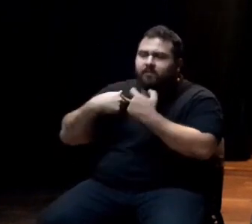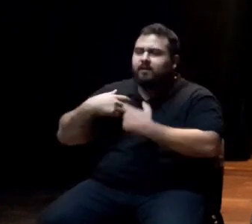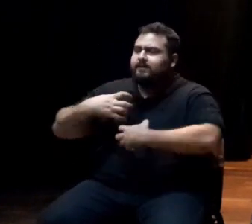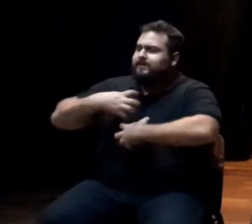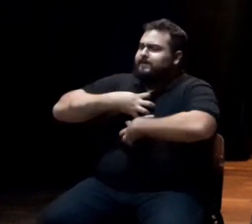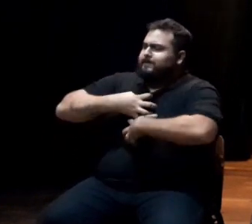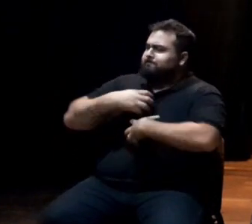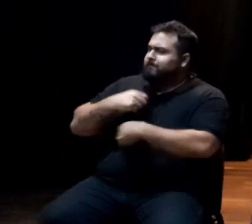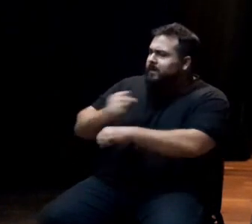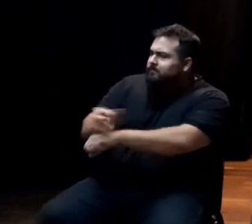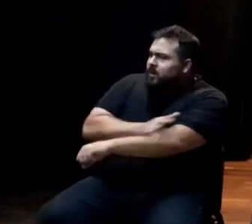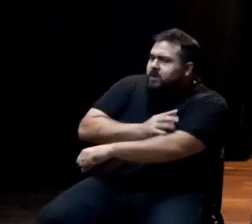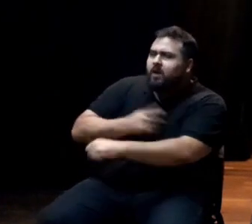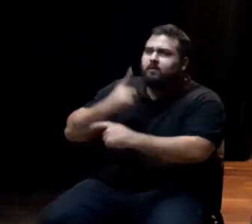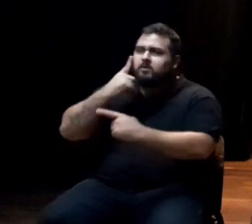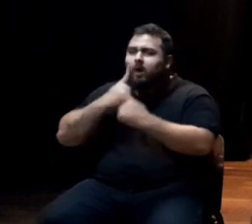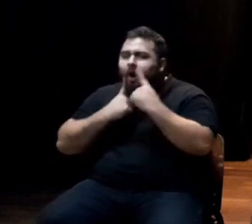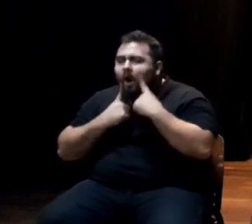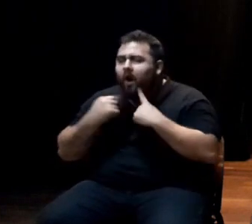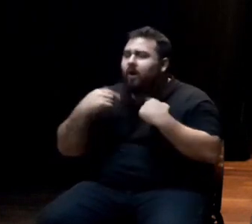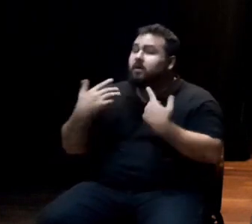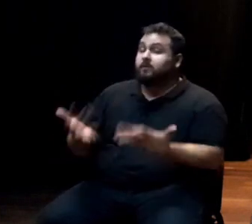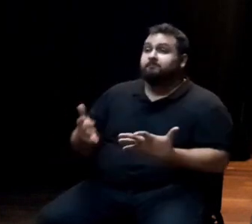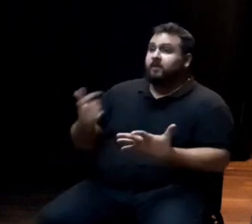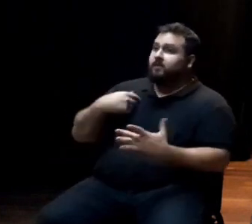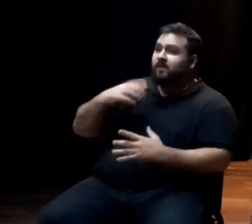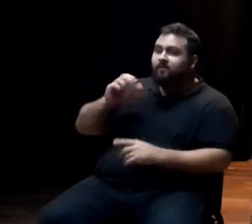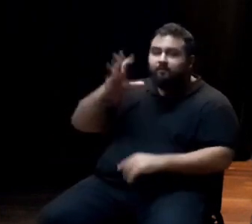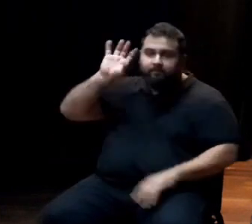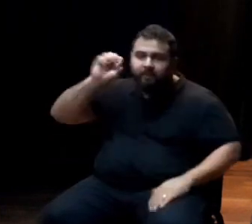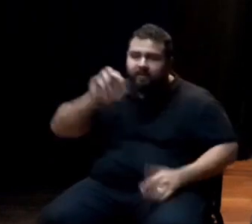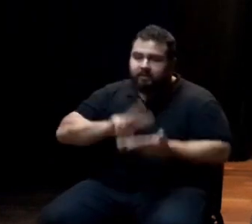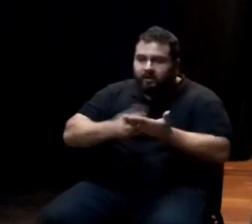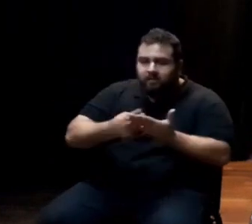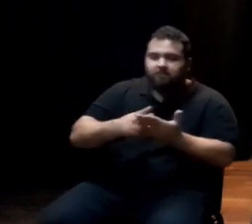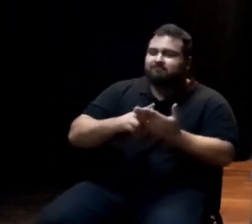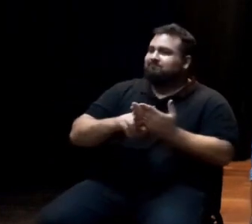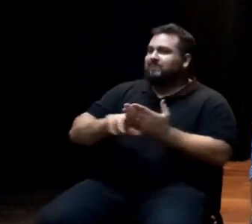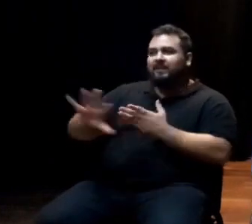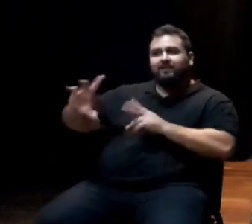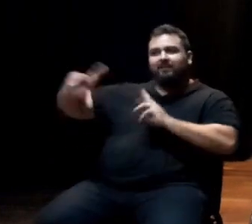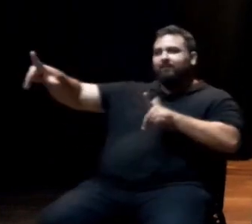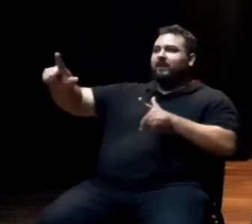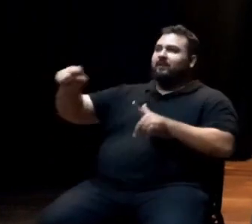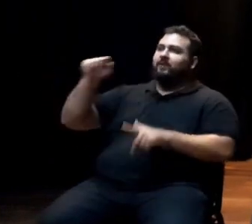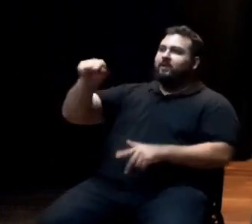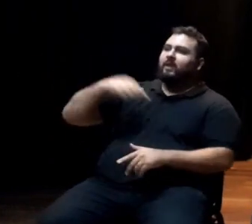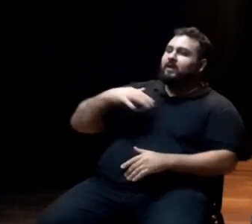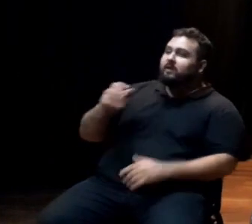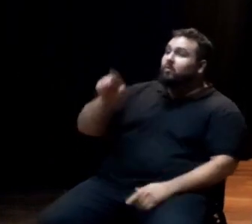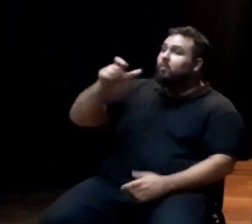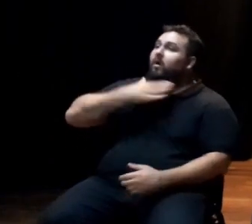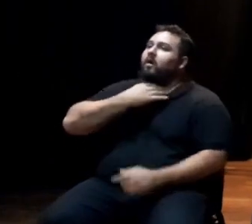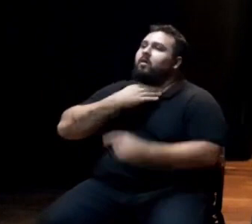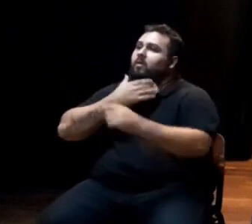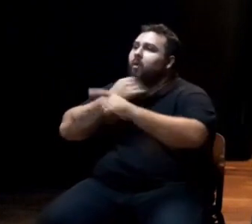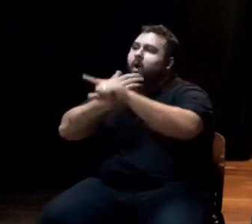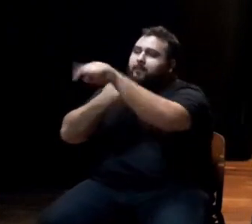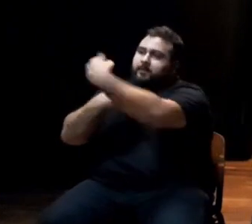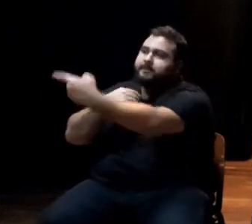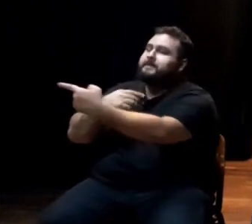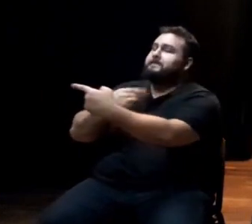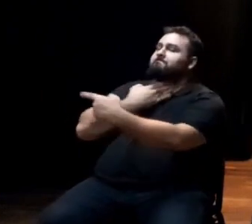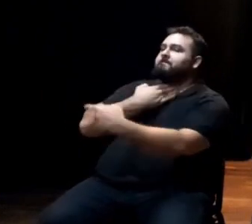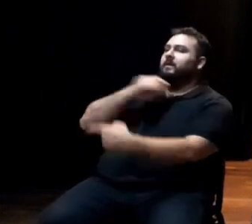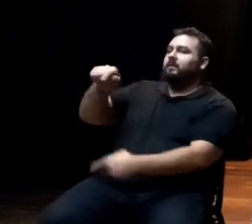emoção, pô, vai ver a tradução dela, caraca, tô ouvindo isso. Foi o fato que aconteceu com o Príncipe Charles quando veio assistir o Carnaval em São Paulo. Por isso que eu